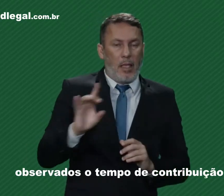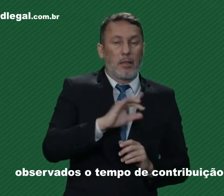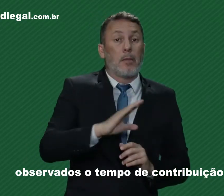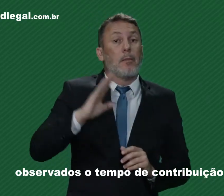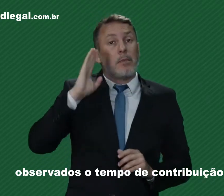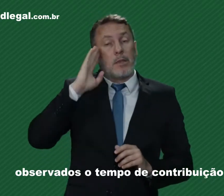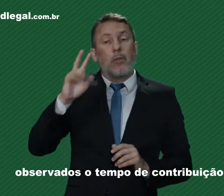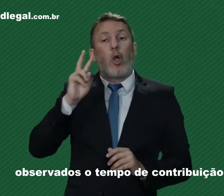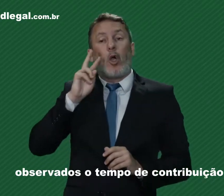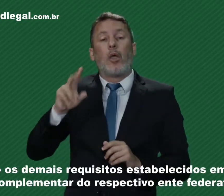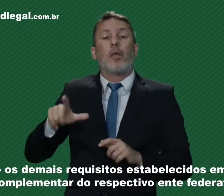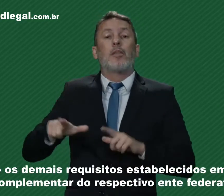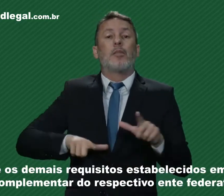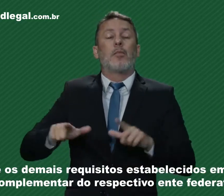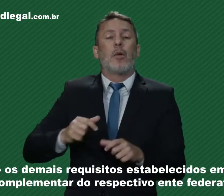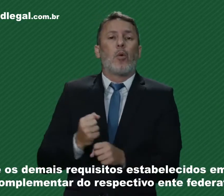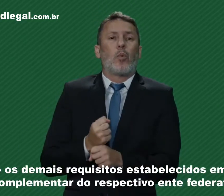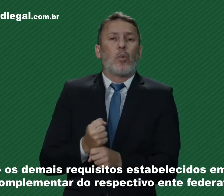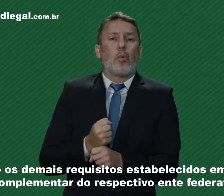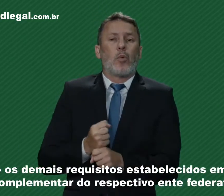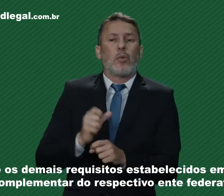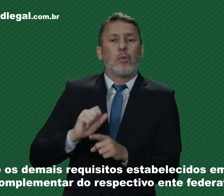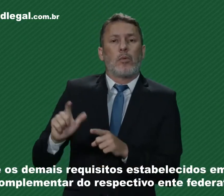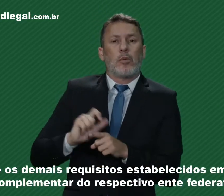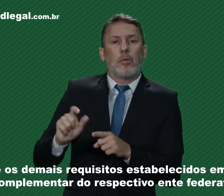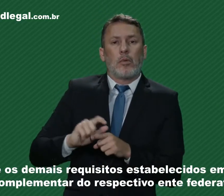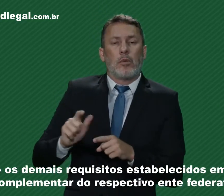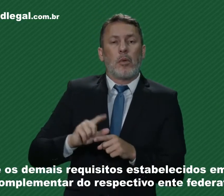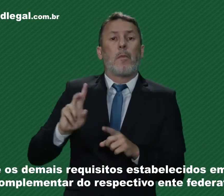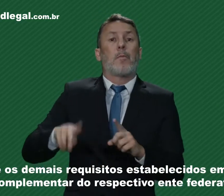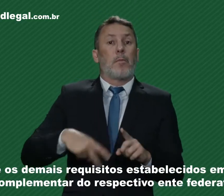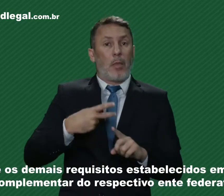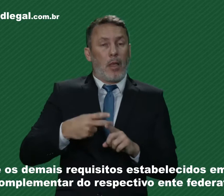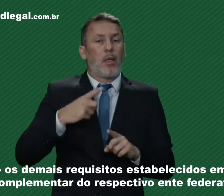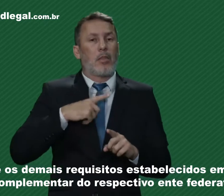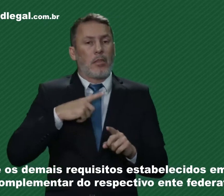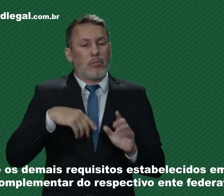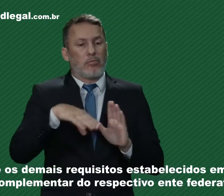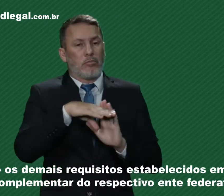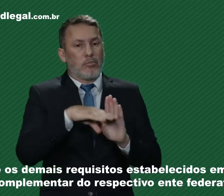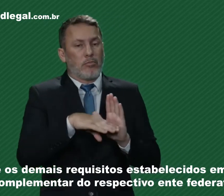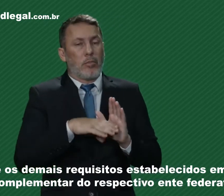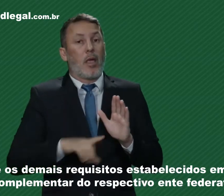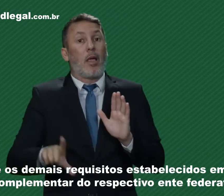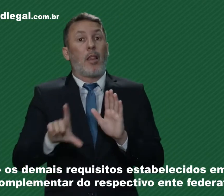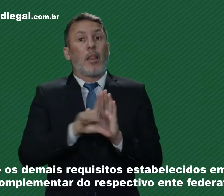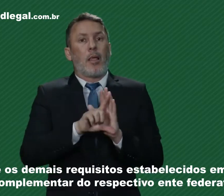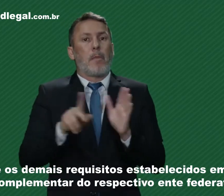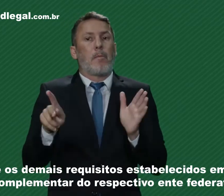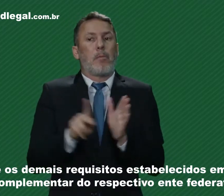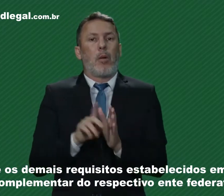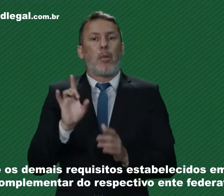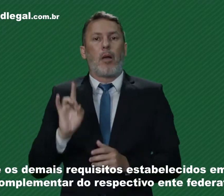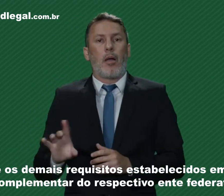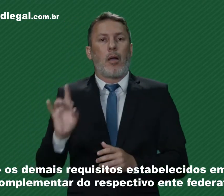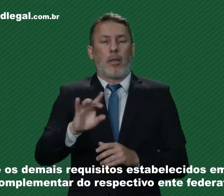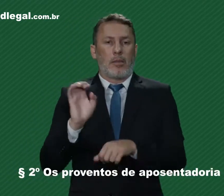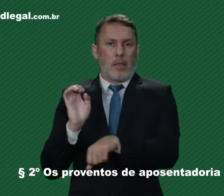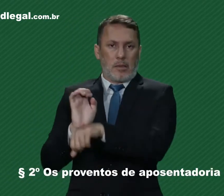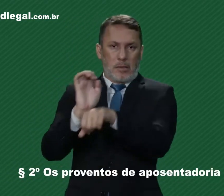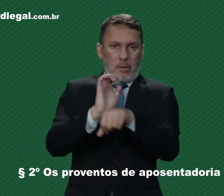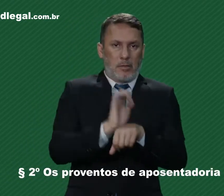tempo de contribuição e os demais requisitos estabelecidos em lei complementar do respectivo ente